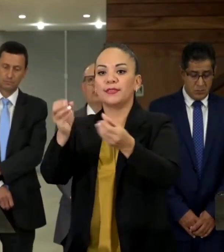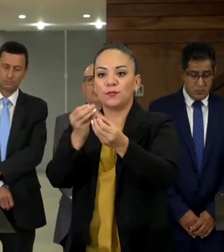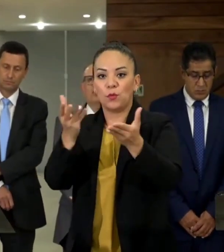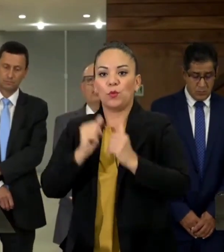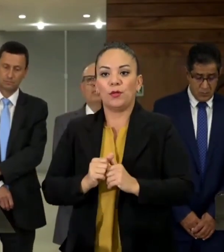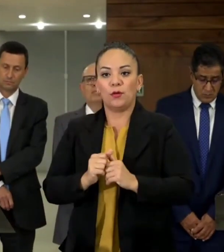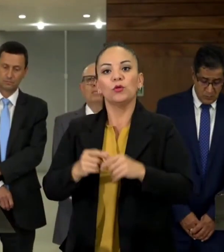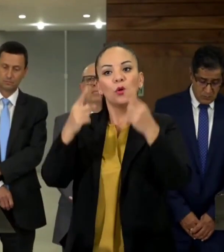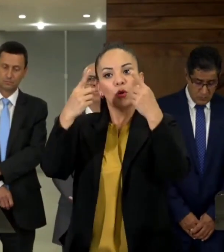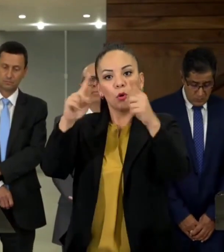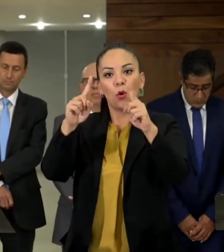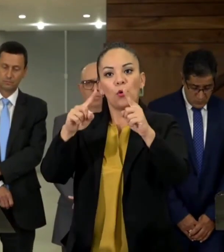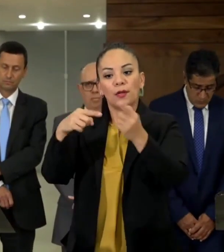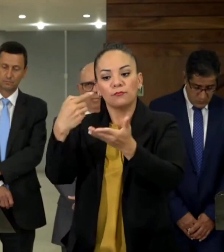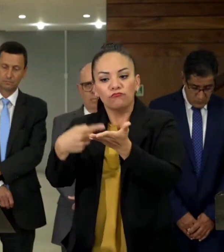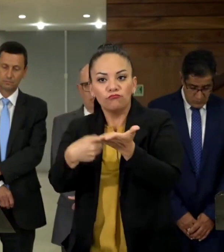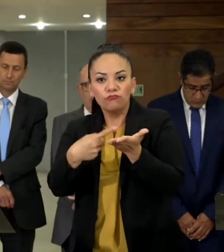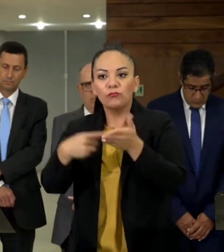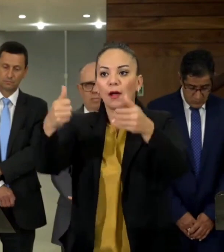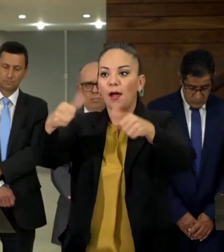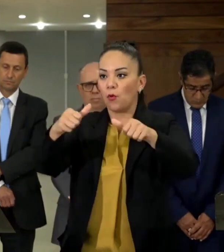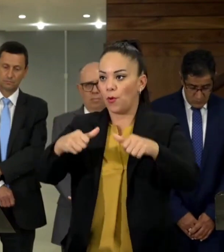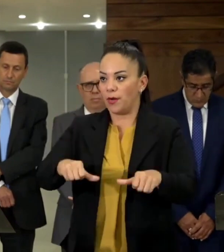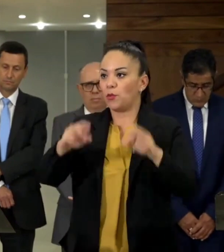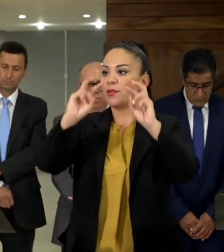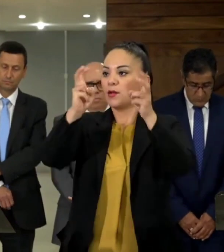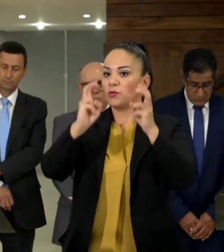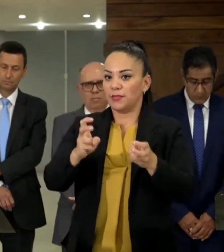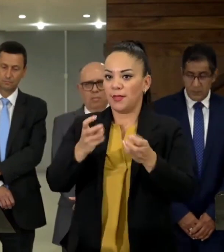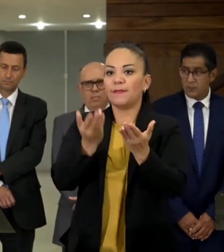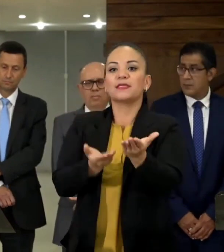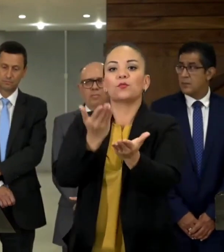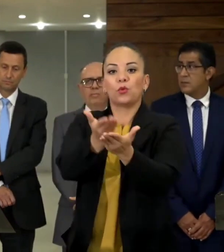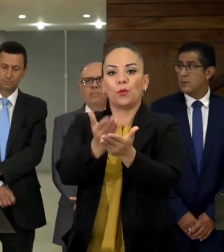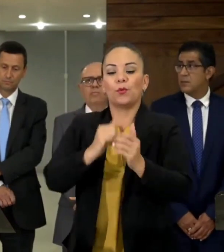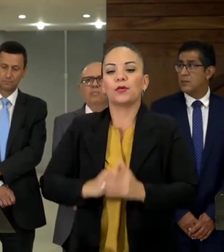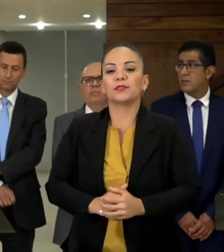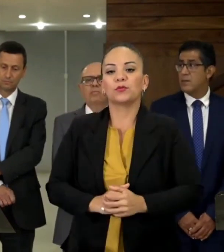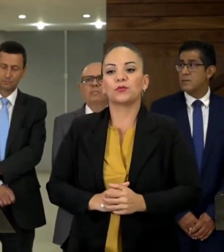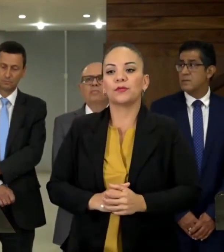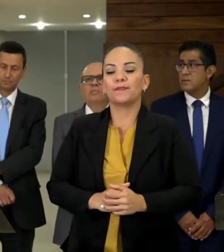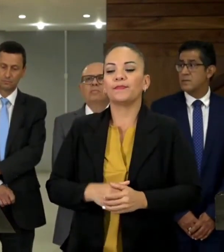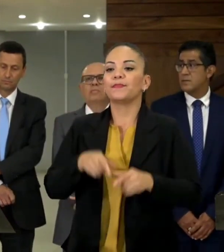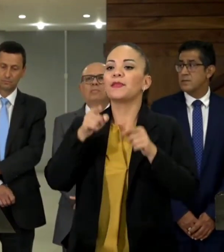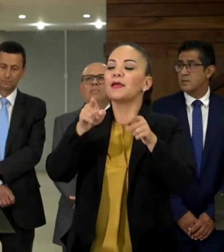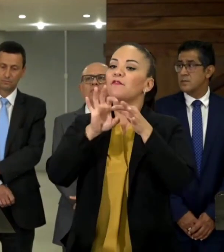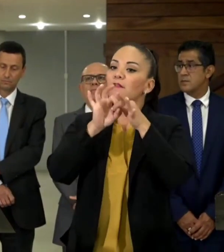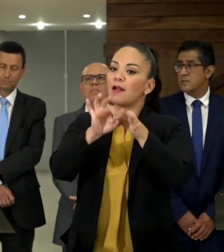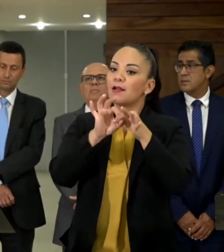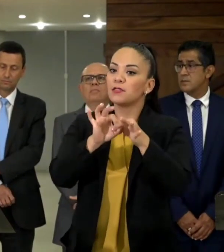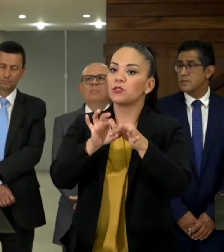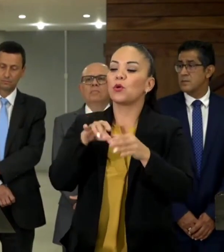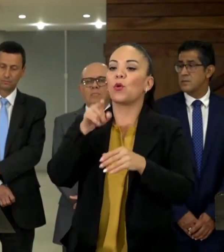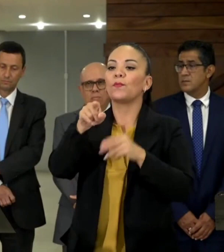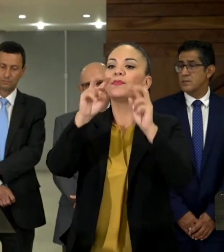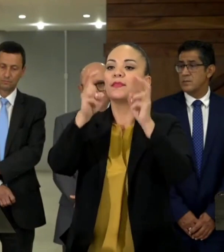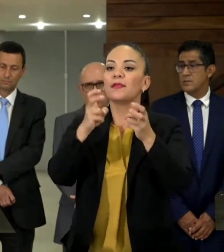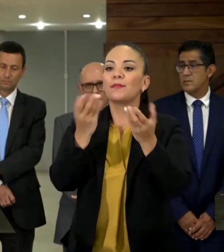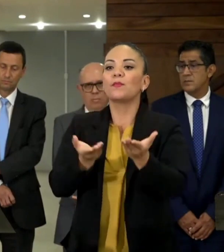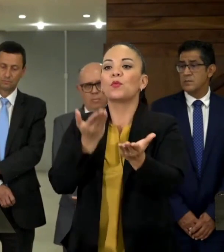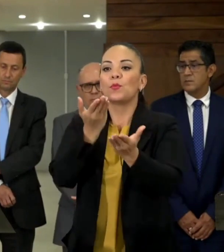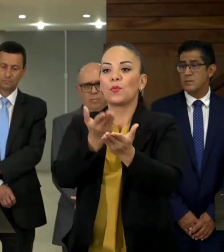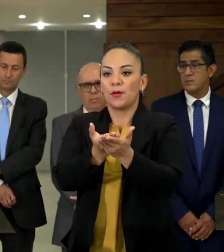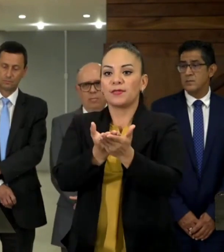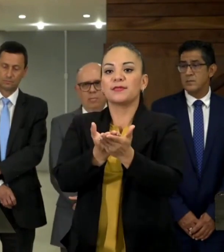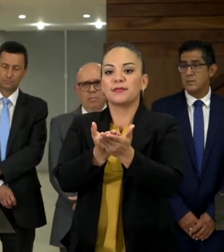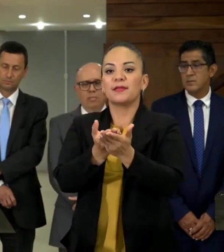pues lleguen a un acuerdo con relación a los temas que habíamos definido. En relación con la propuesta que nos plantea